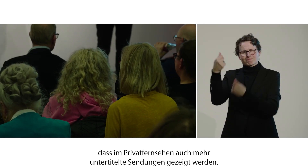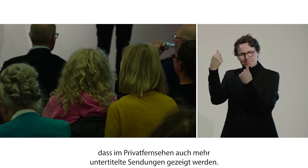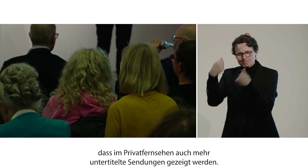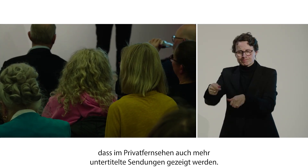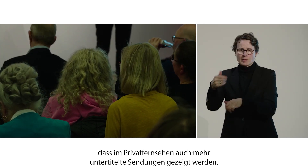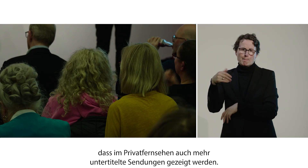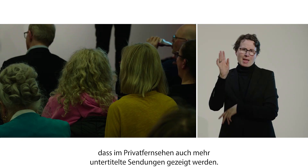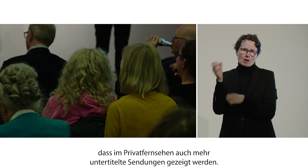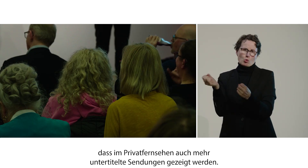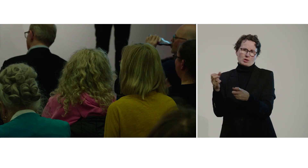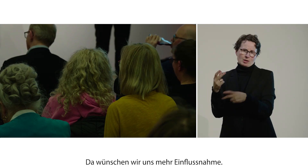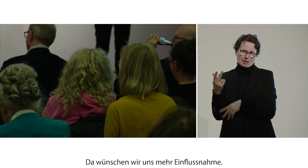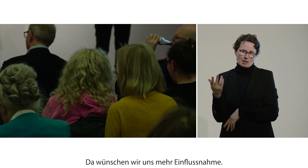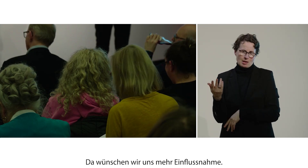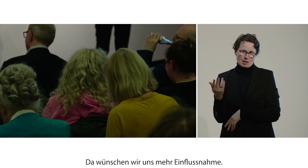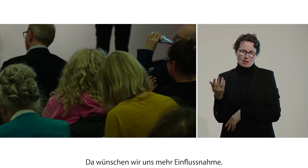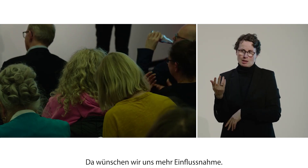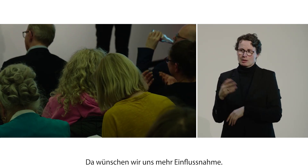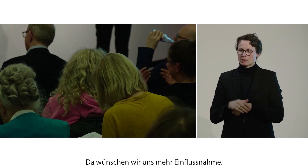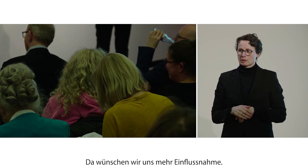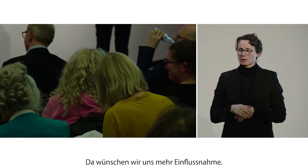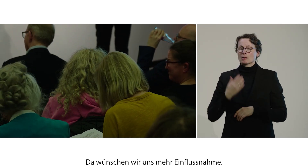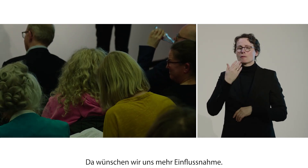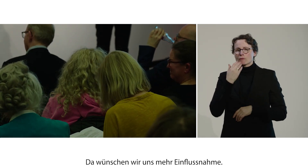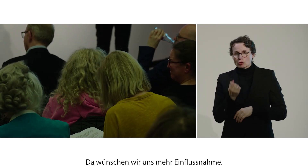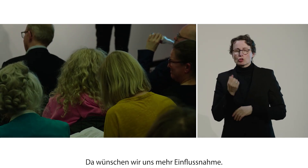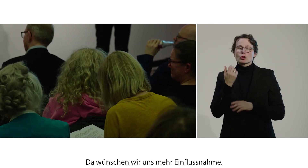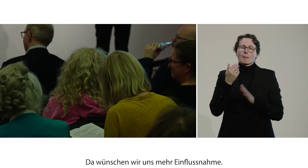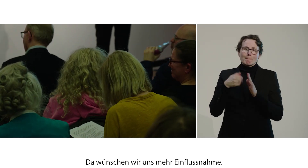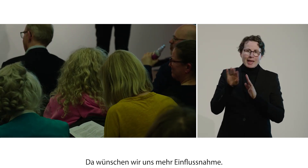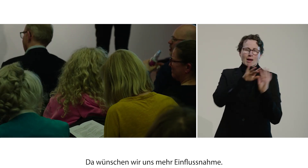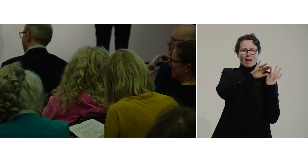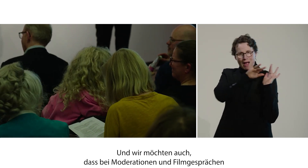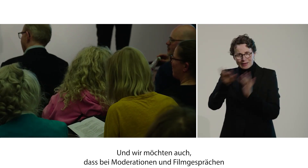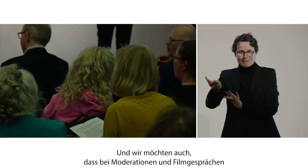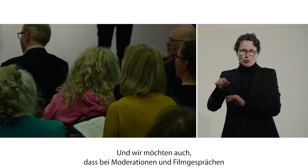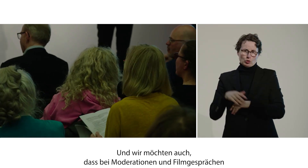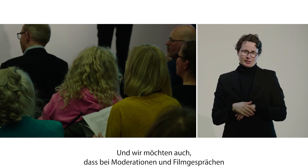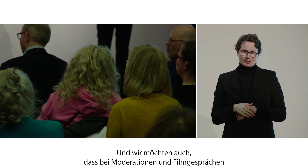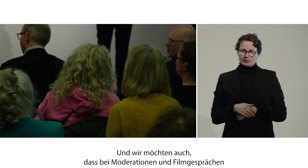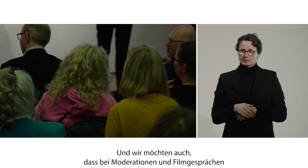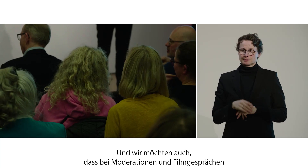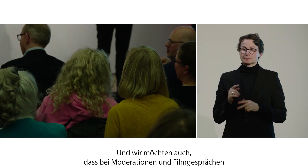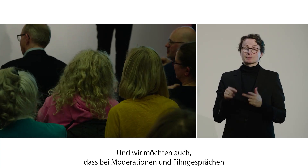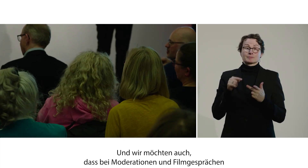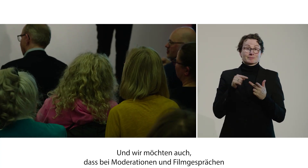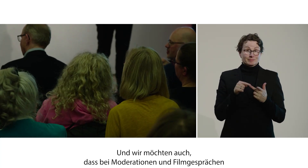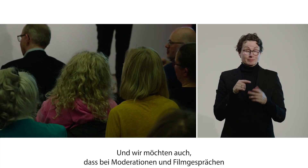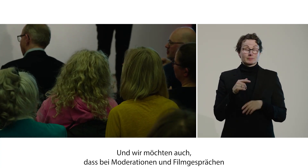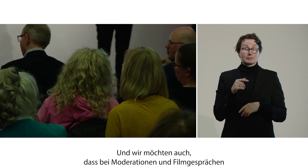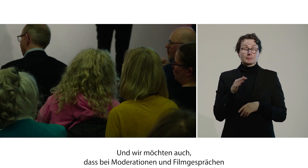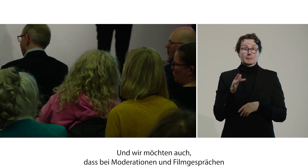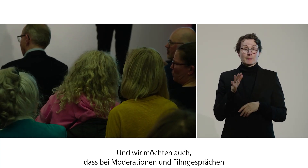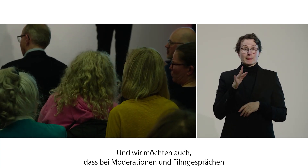Sendungen gezeigt werden. Da wünschen wir uns mehr Einflussnahme und wir möchten auch, dass bei